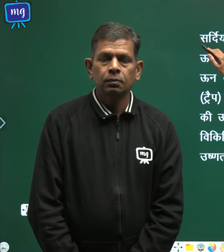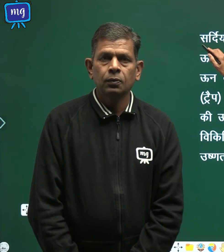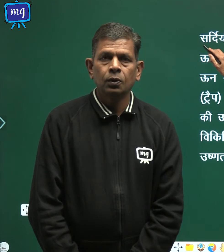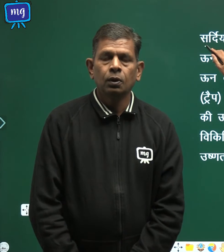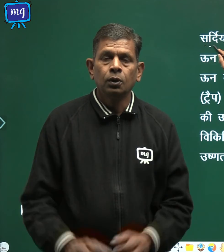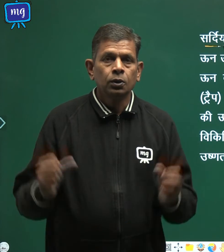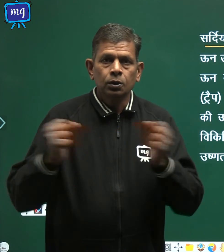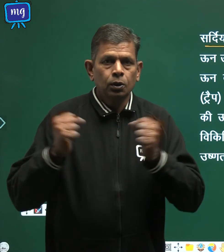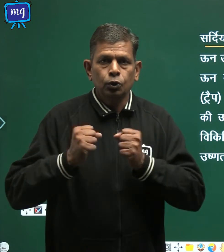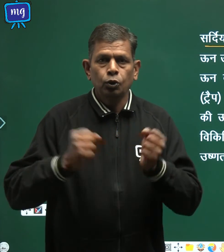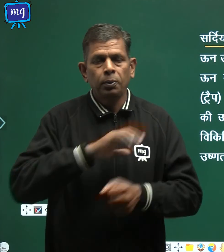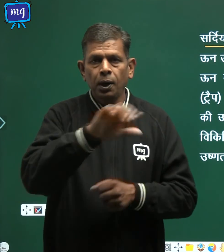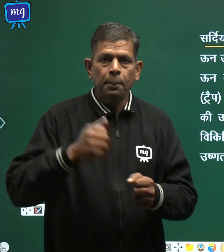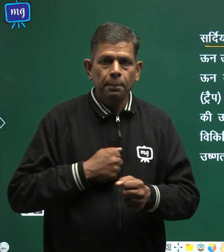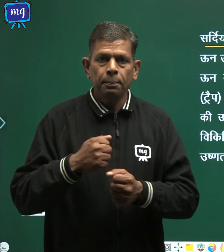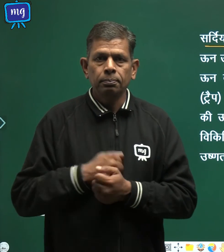सर्दियों में हम